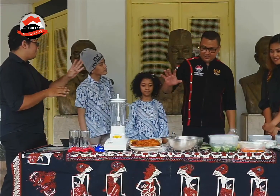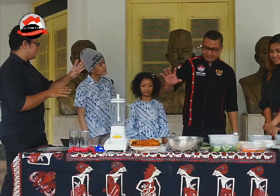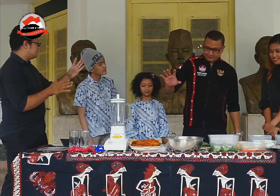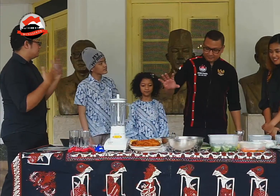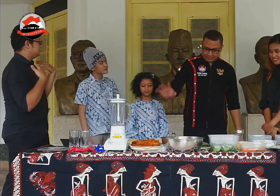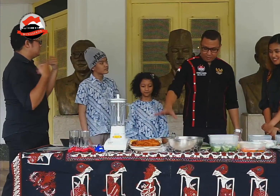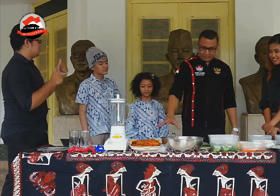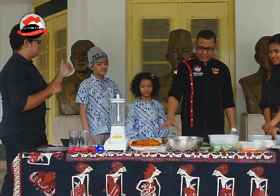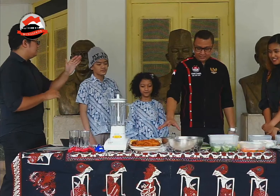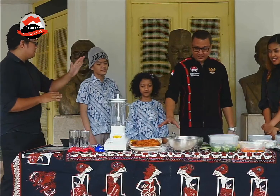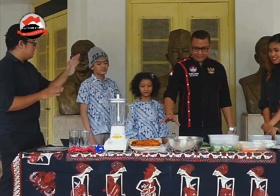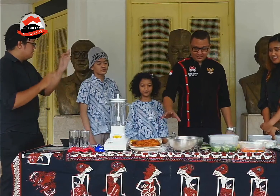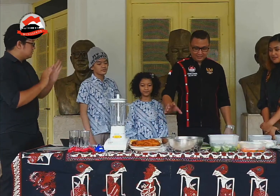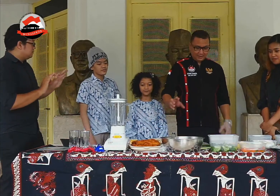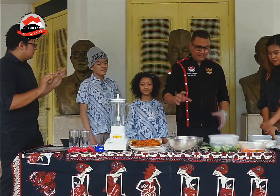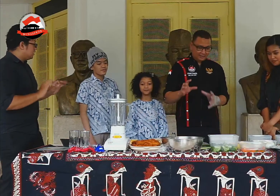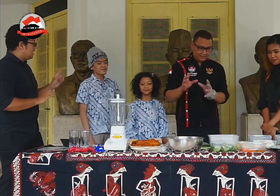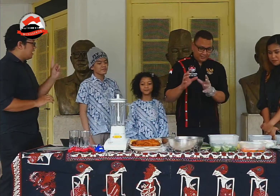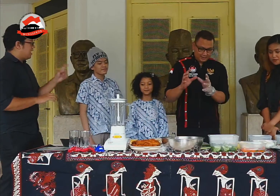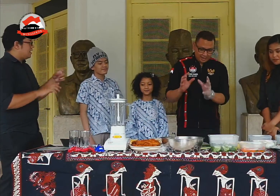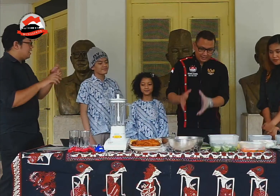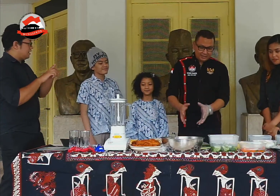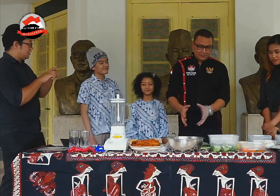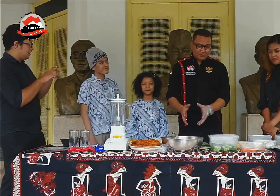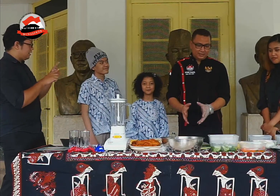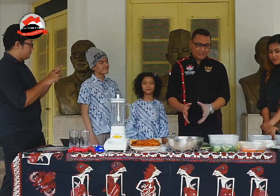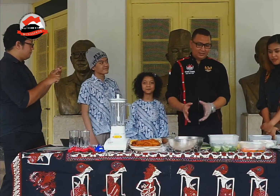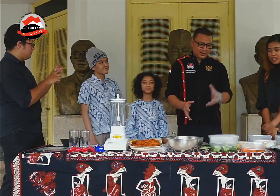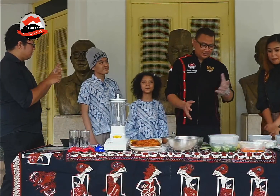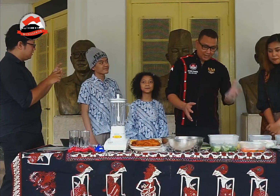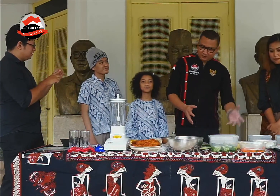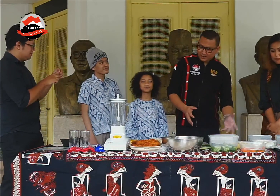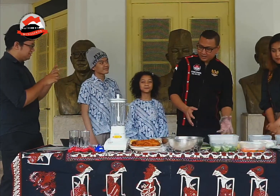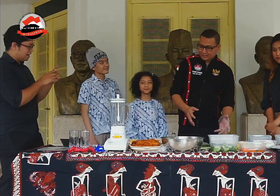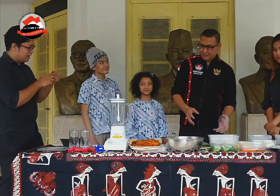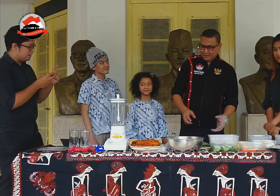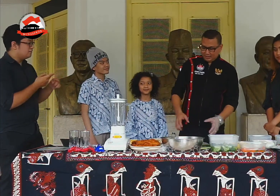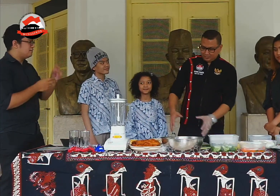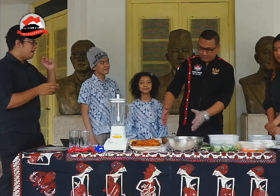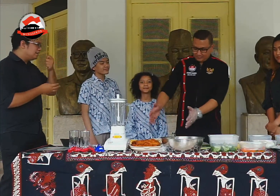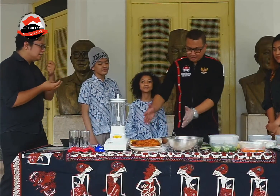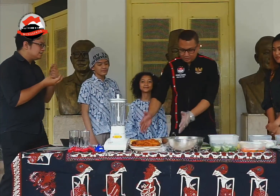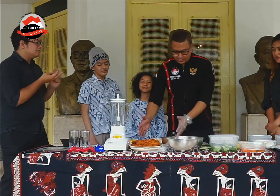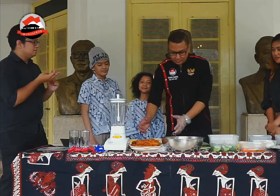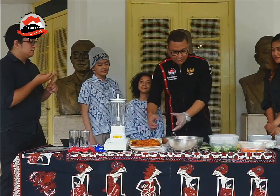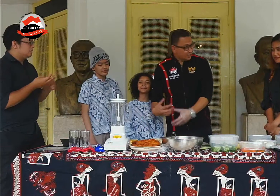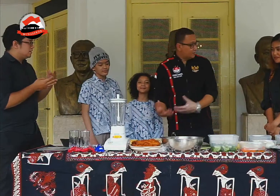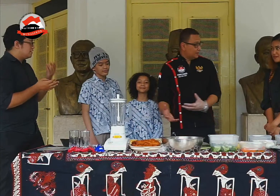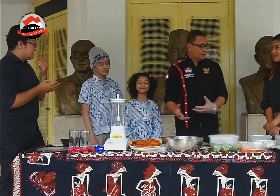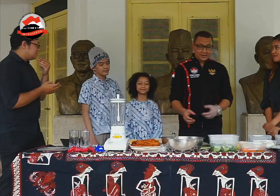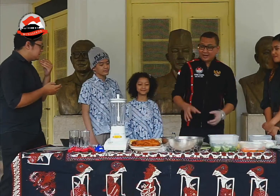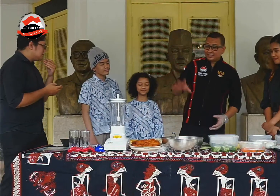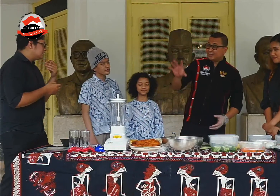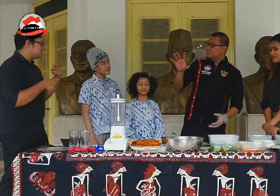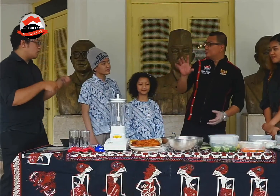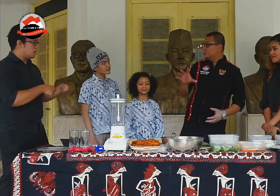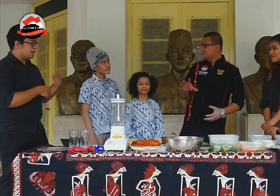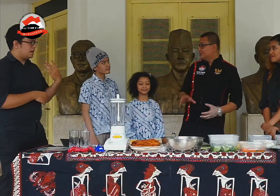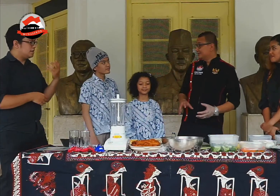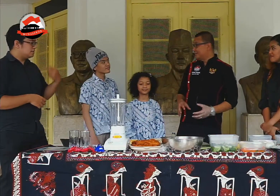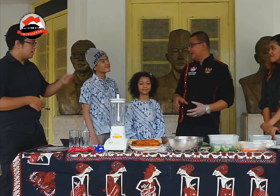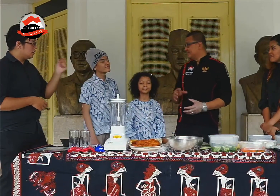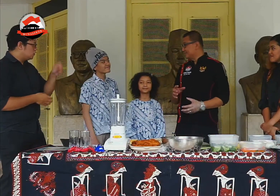ada karbohidratnya, ada dagingnya, protein, ada sayuran, dan juga di dalam nasi goreng juga ada sayuran juga, dan nanti ada